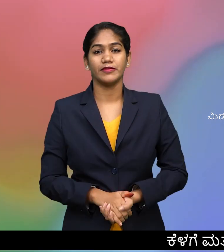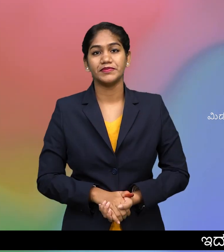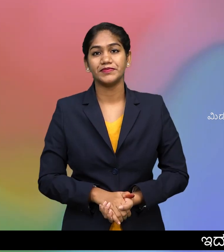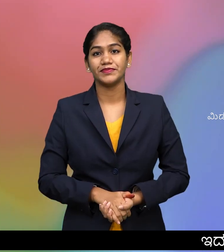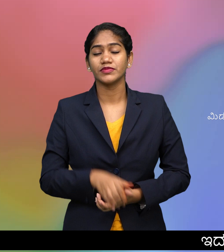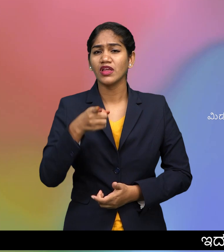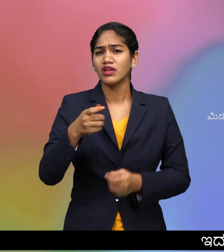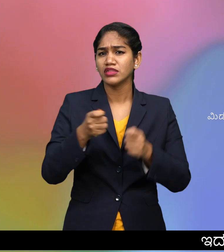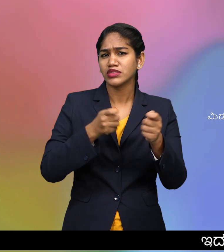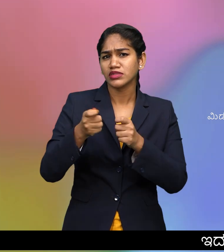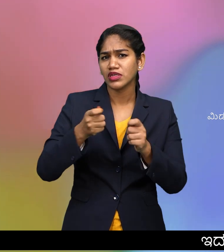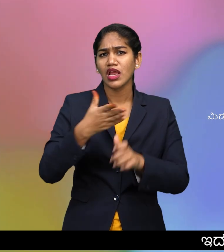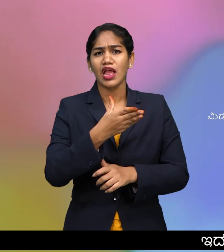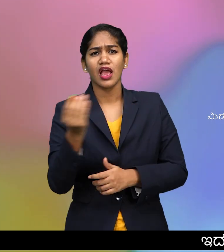ಇದು ಸ್ನಾಯುಗಳ